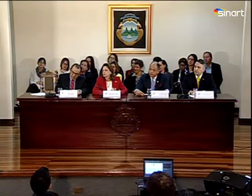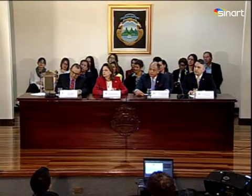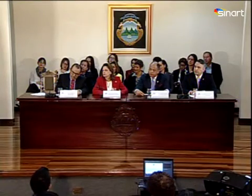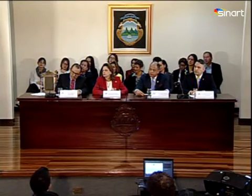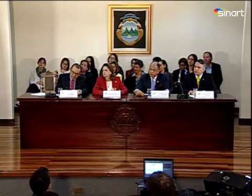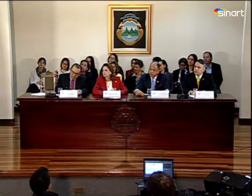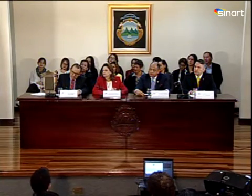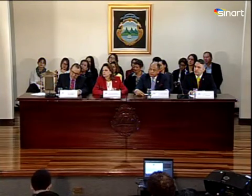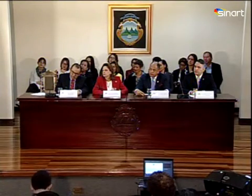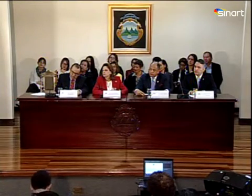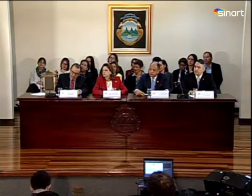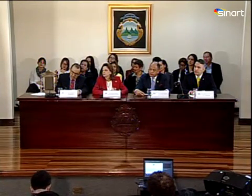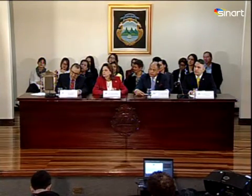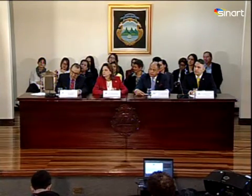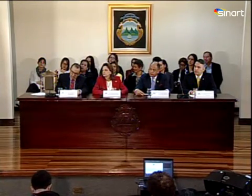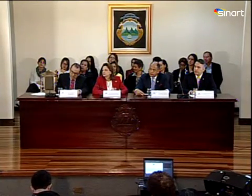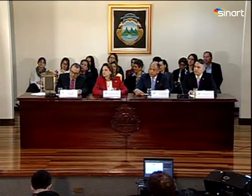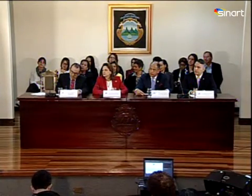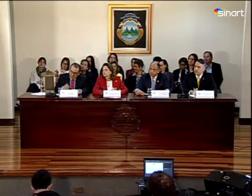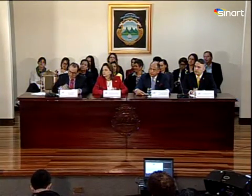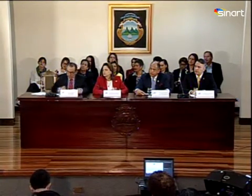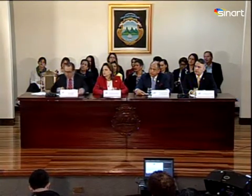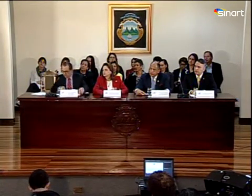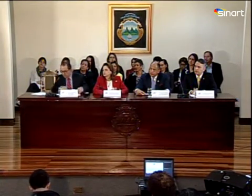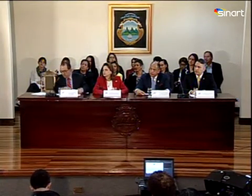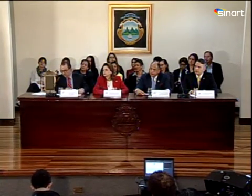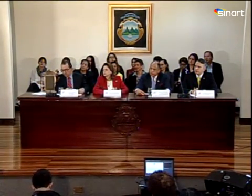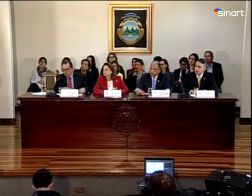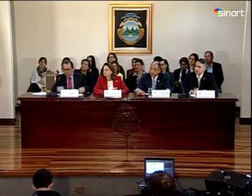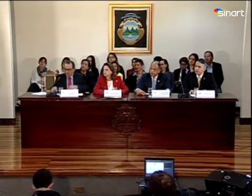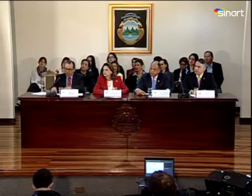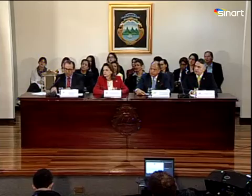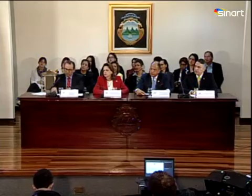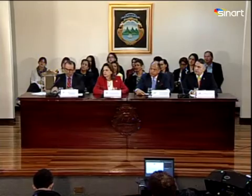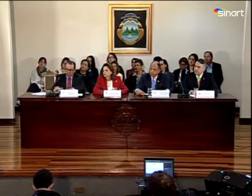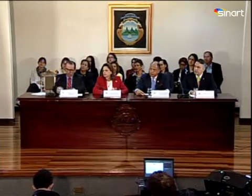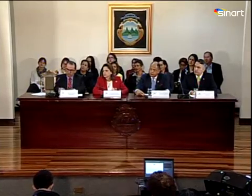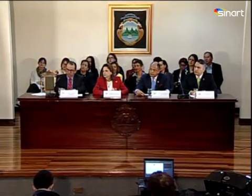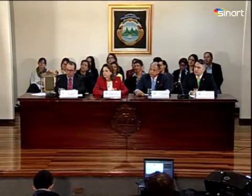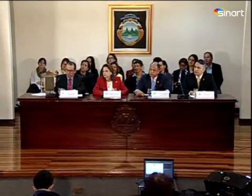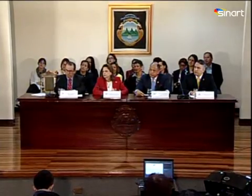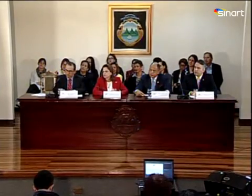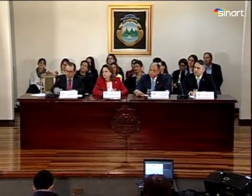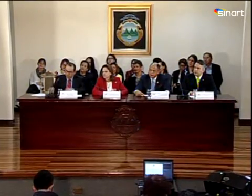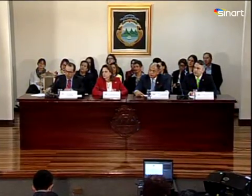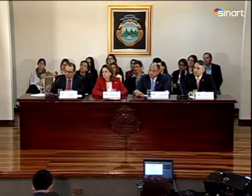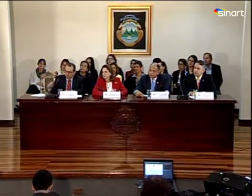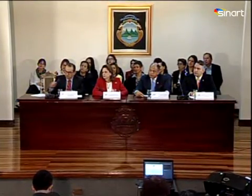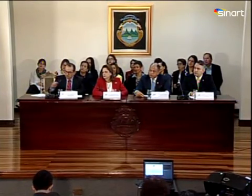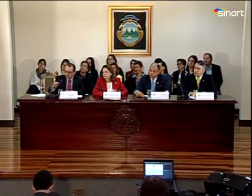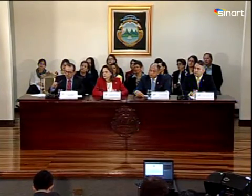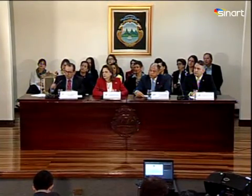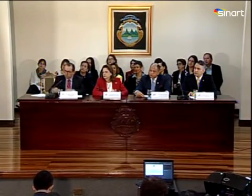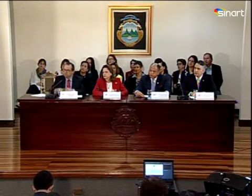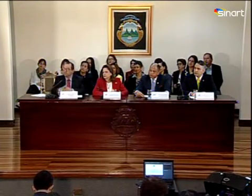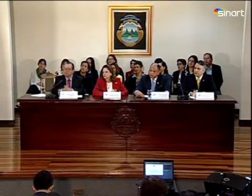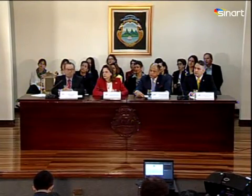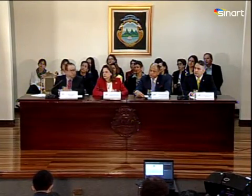letras, si hay un elemento discriminatorio para mujeres solteras, para